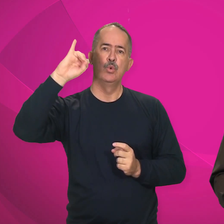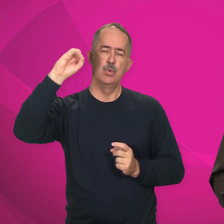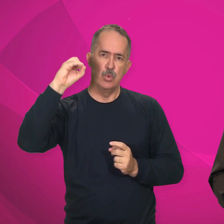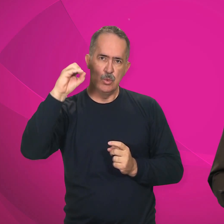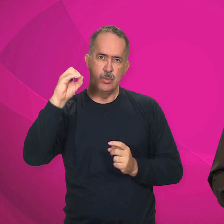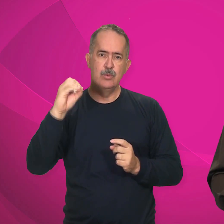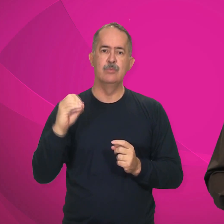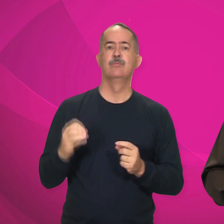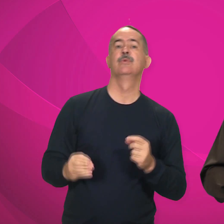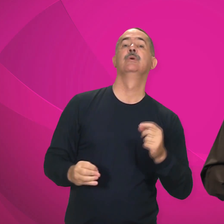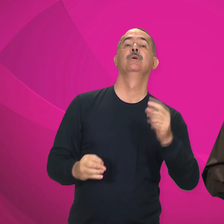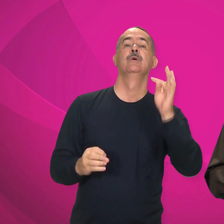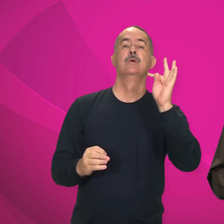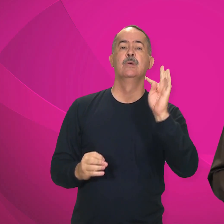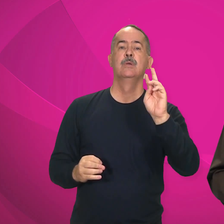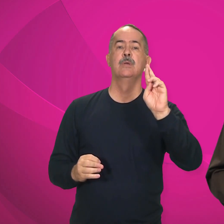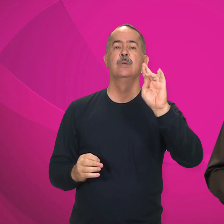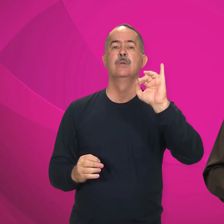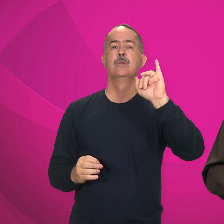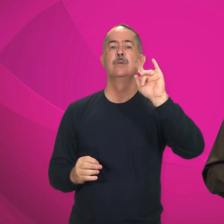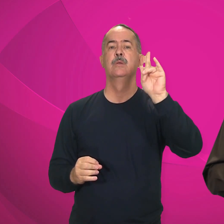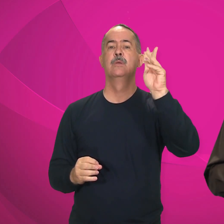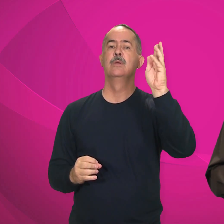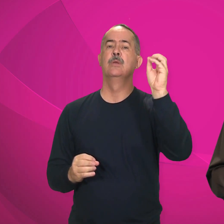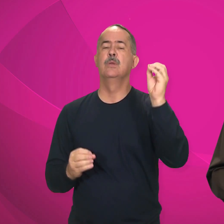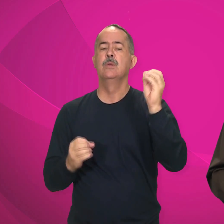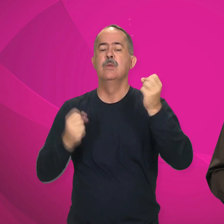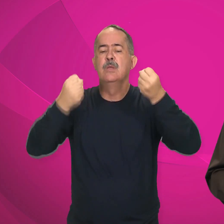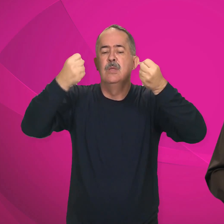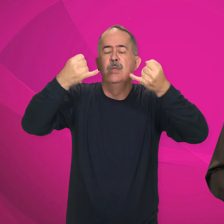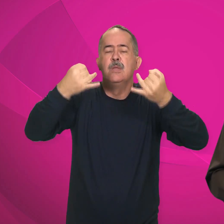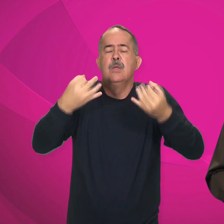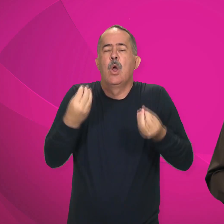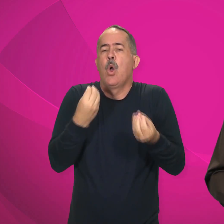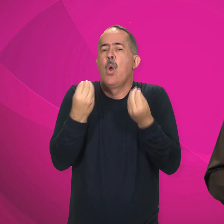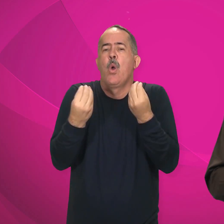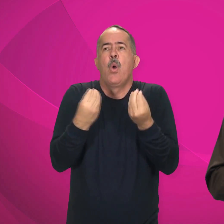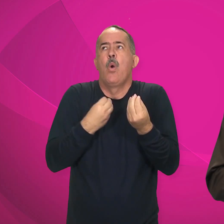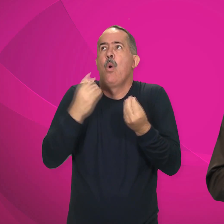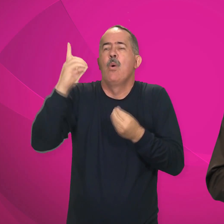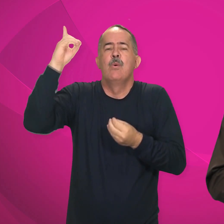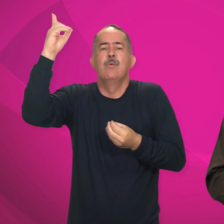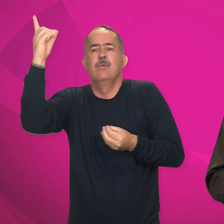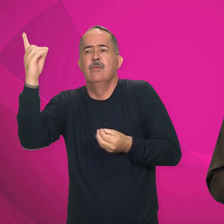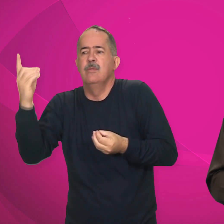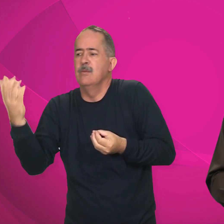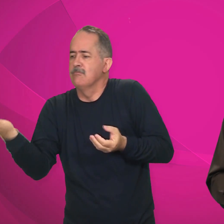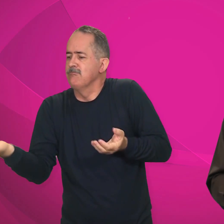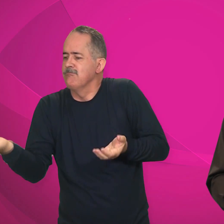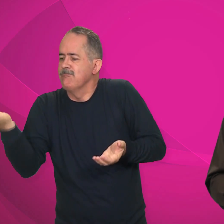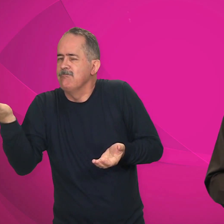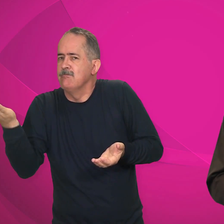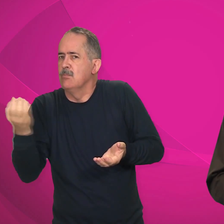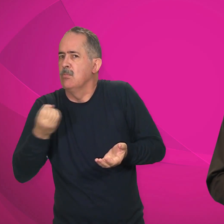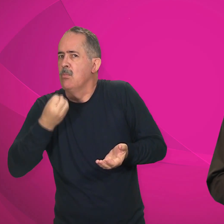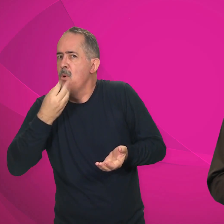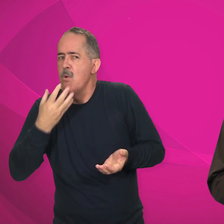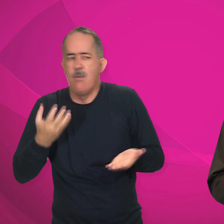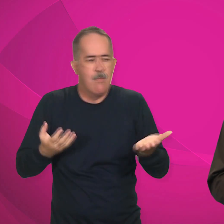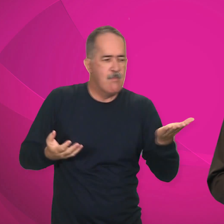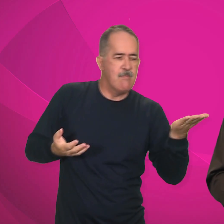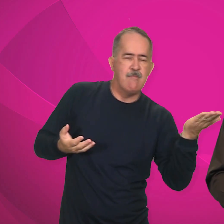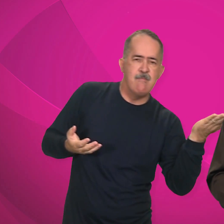e do trigo quer nos ensinar como é a atitude de Deus diante do bem e diante do